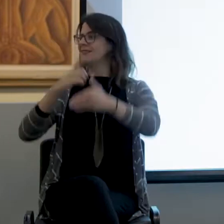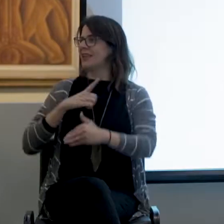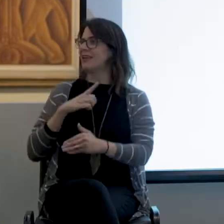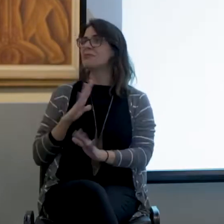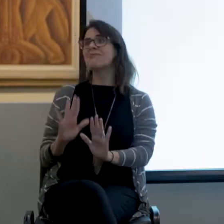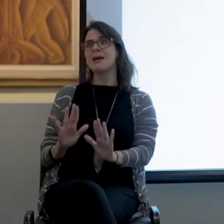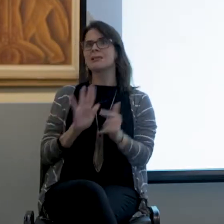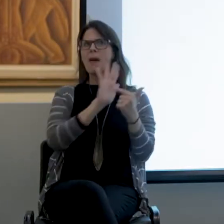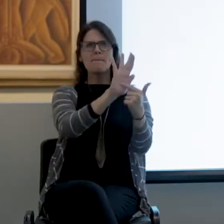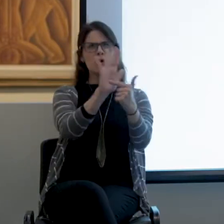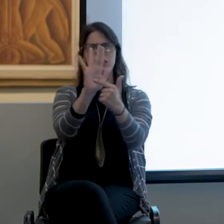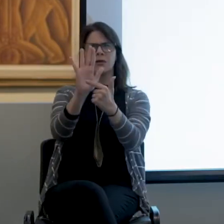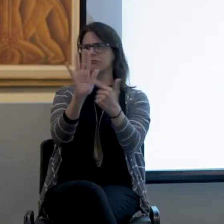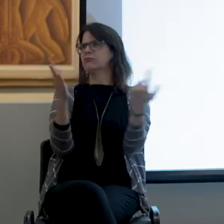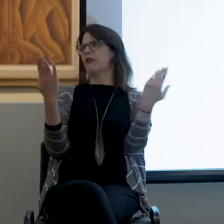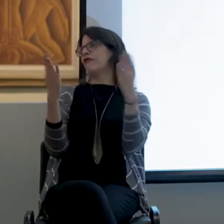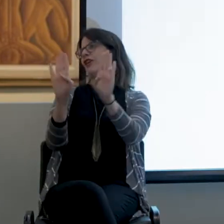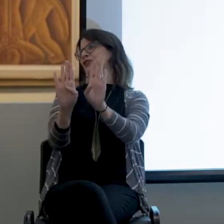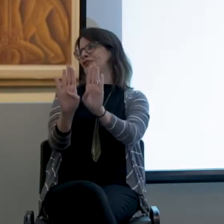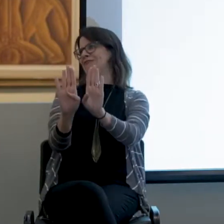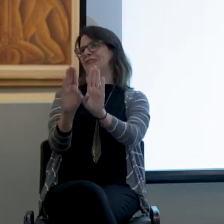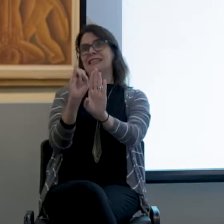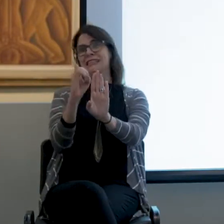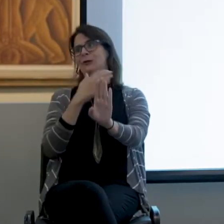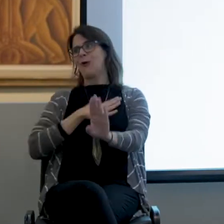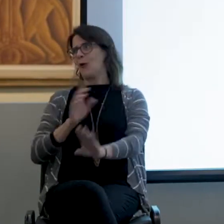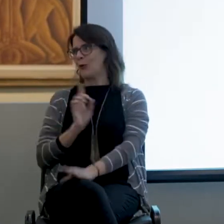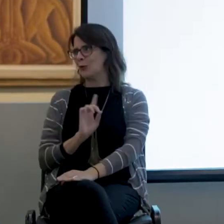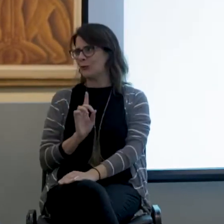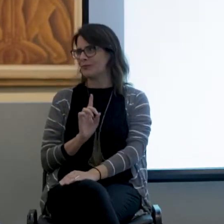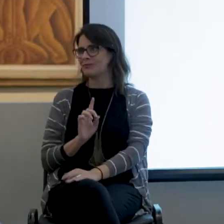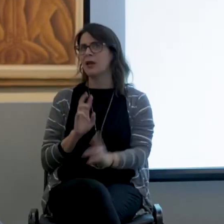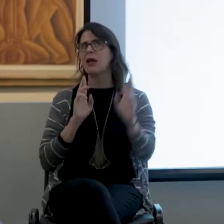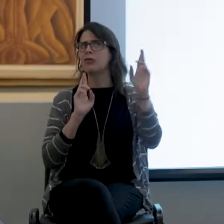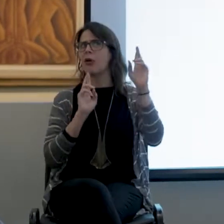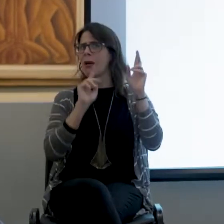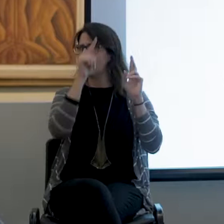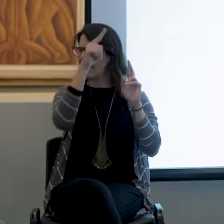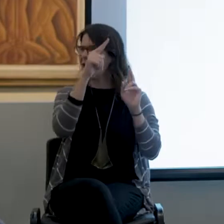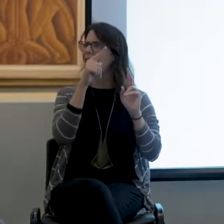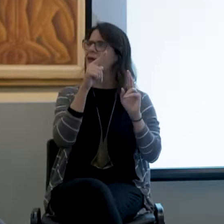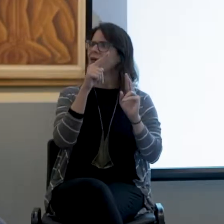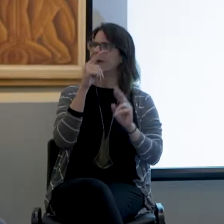fechar uma exposiçãozinha. Tomara que não continue assim lá no Vaticano.